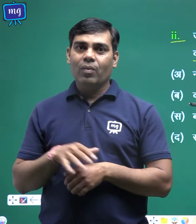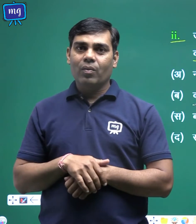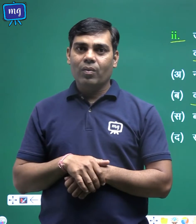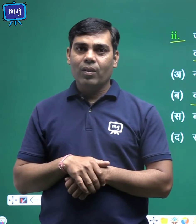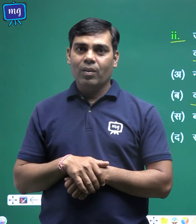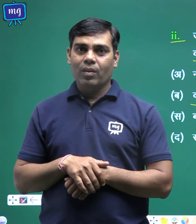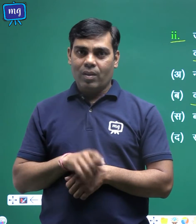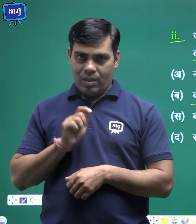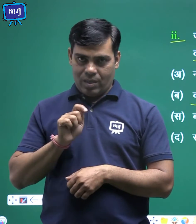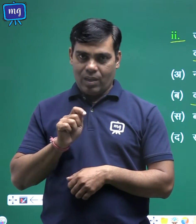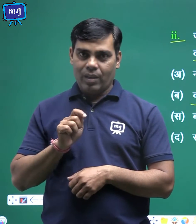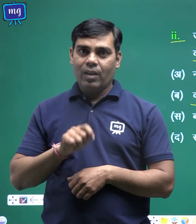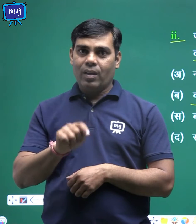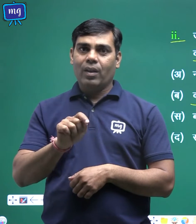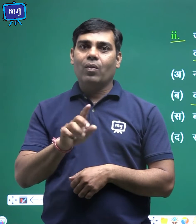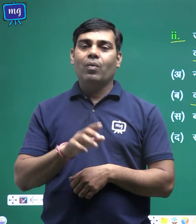काम करने को,